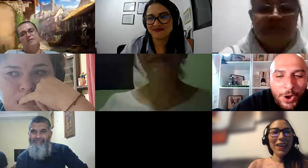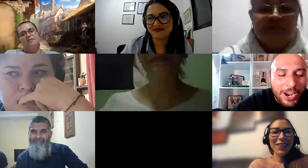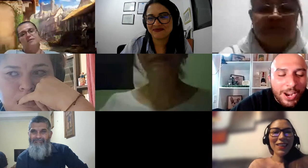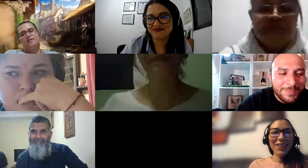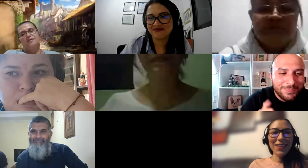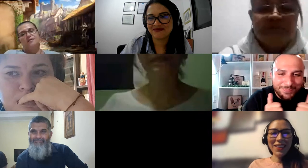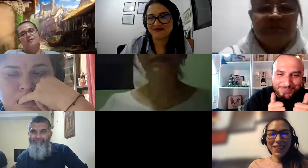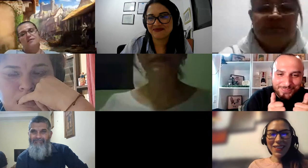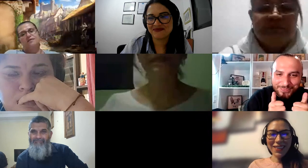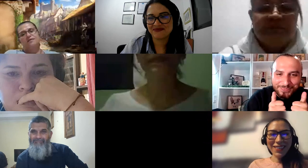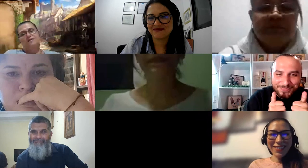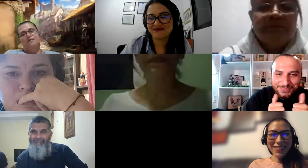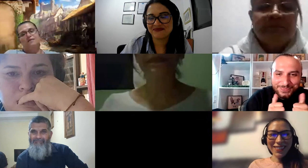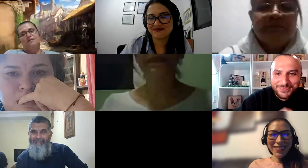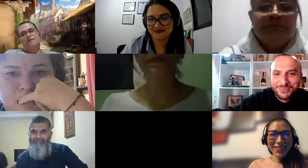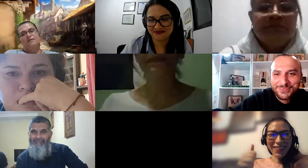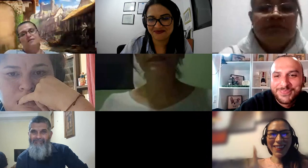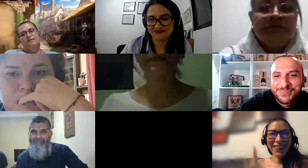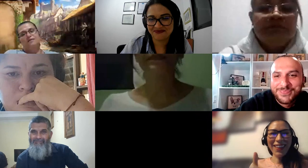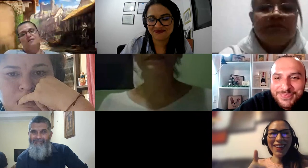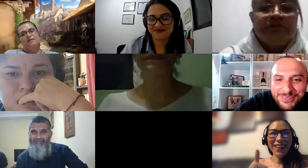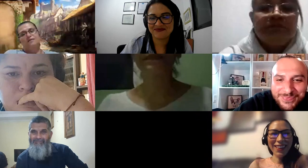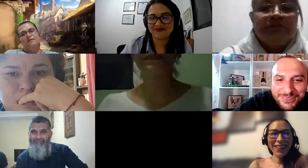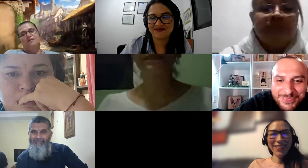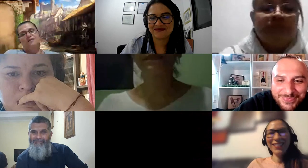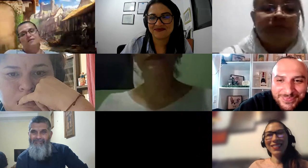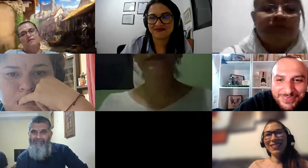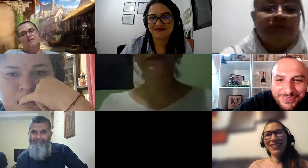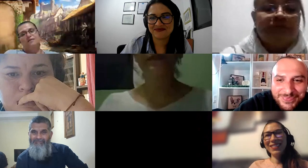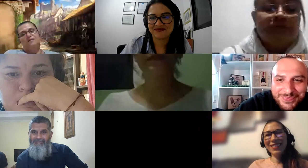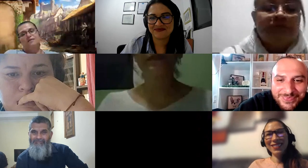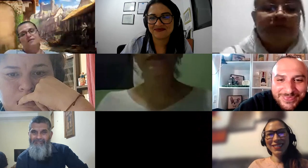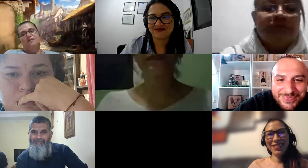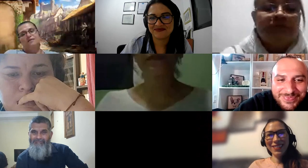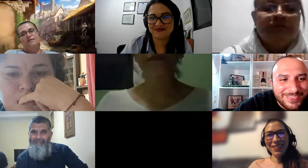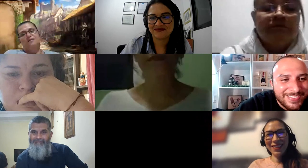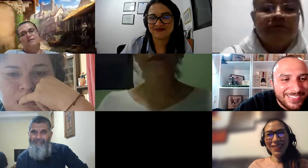Ok. Buenas noches.